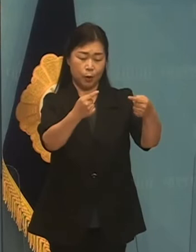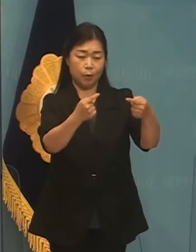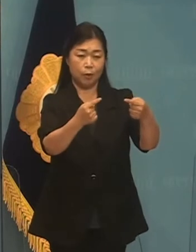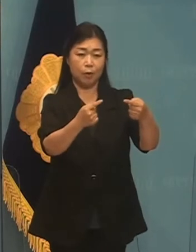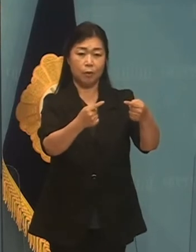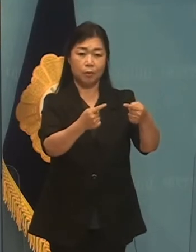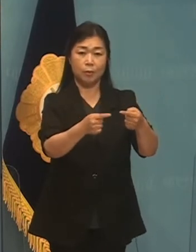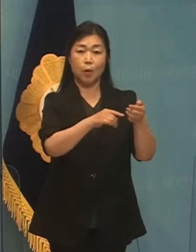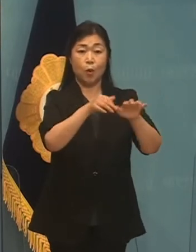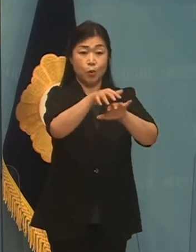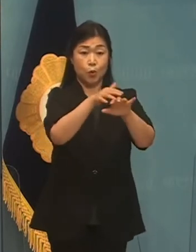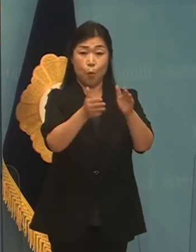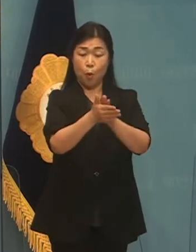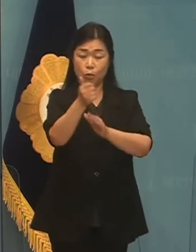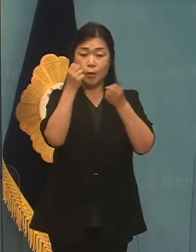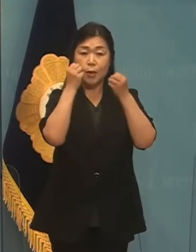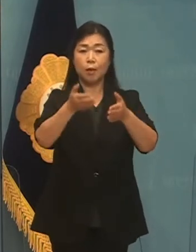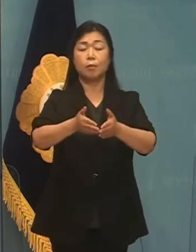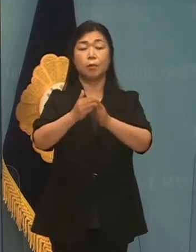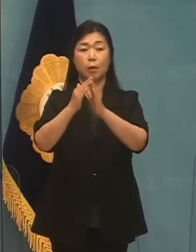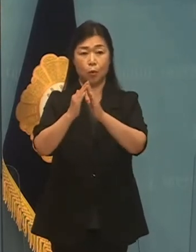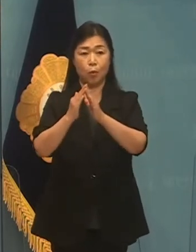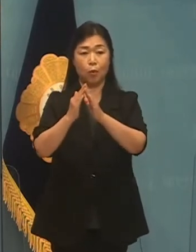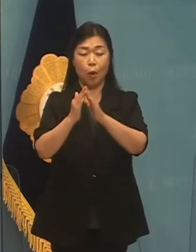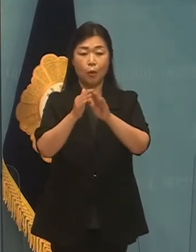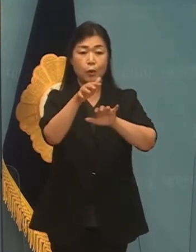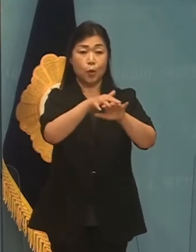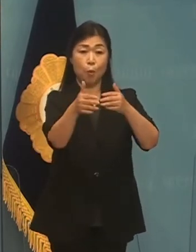위해서 조직본부를 신설하고